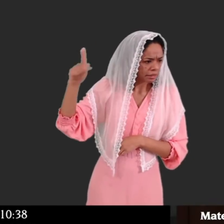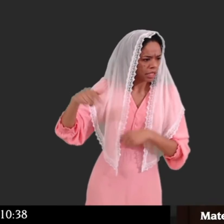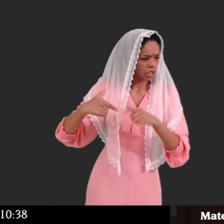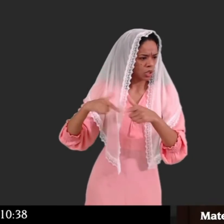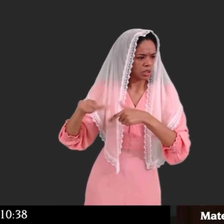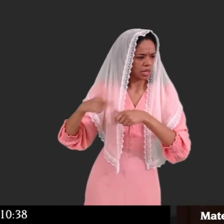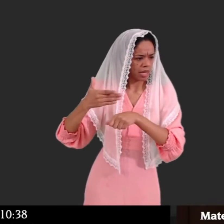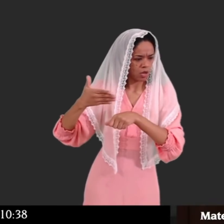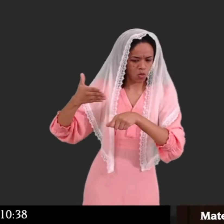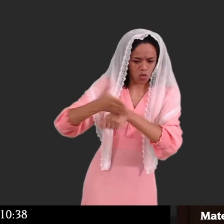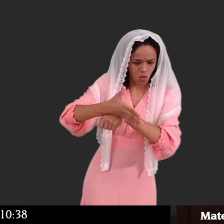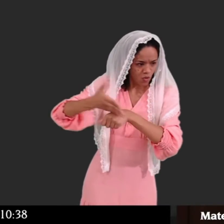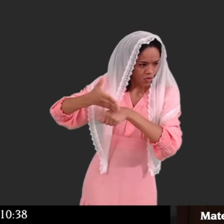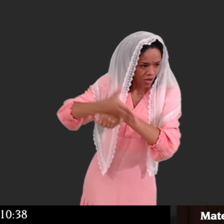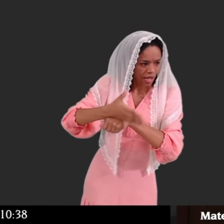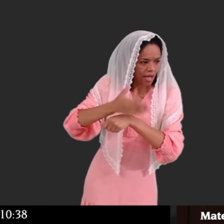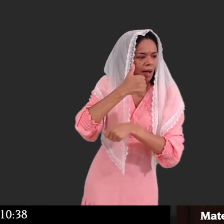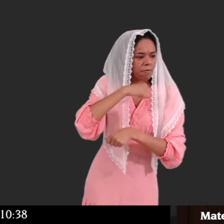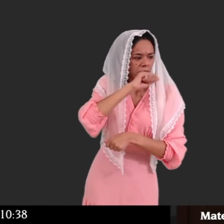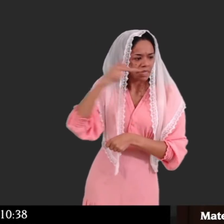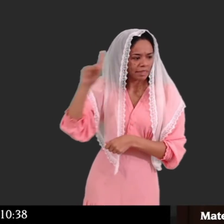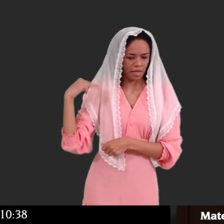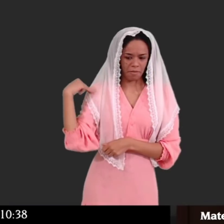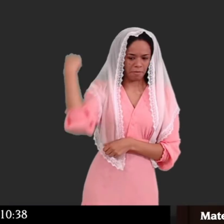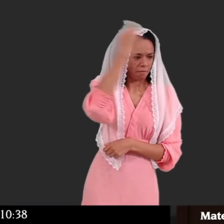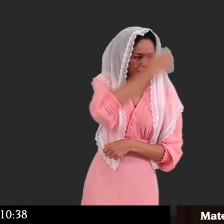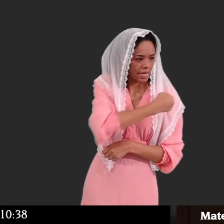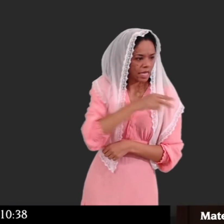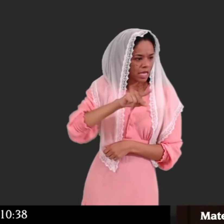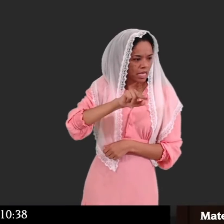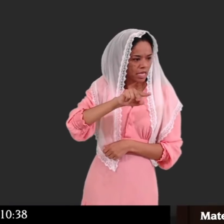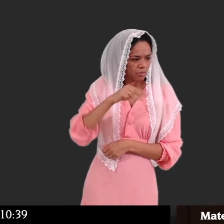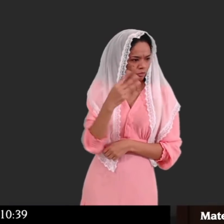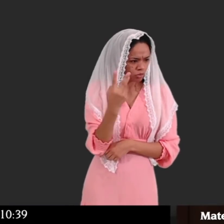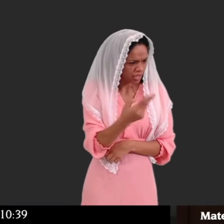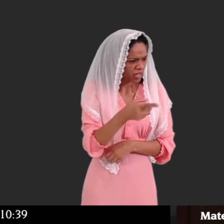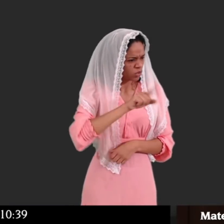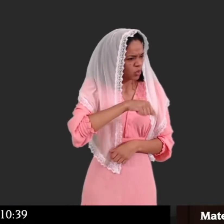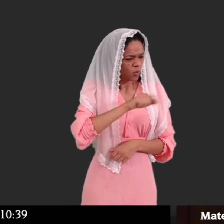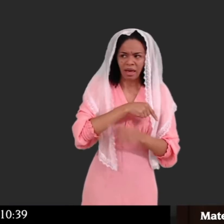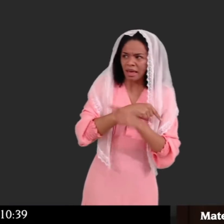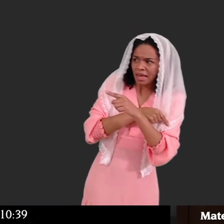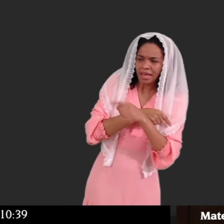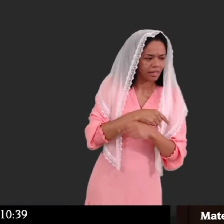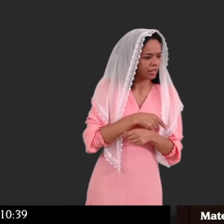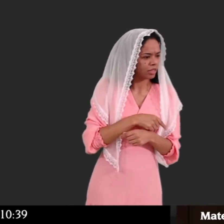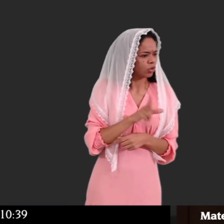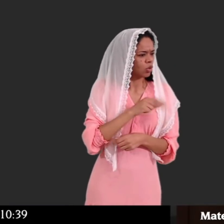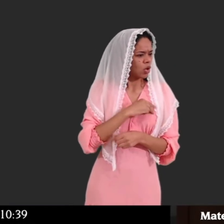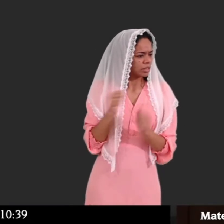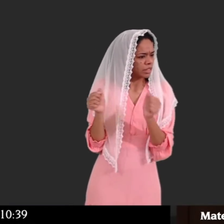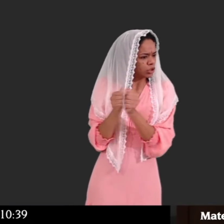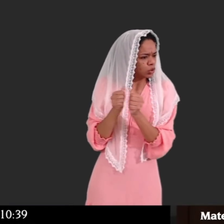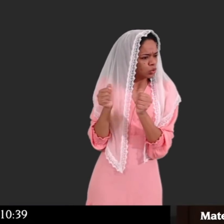não se chama sua mãe Maria, e seus irmãos Tiago e José e Simão e Judas? E não estão entre nós todas as suas